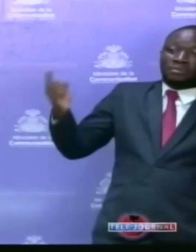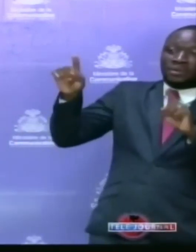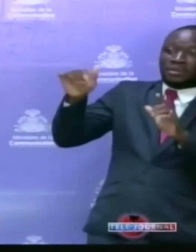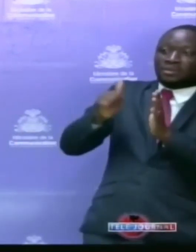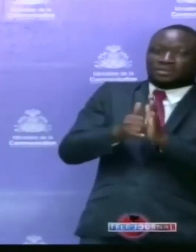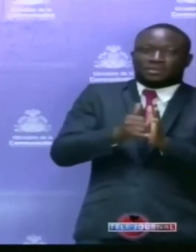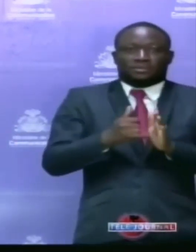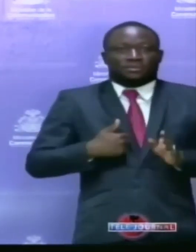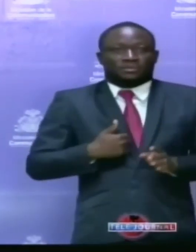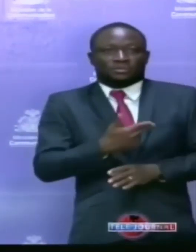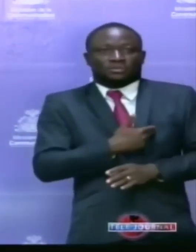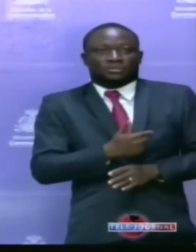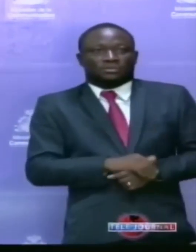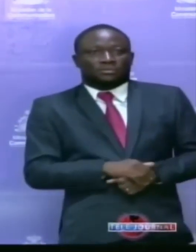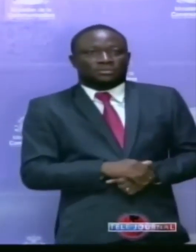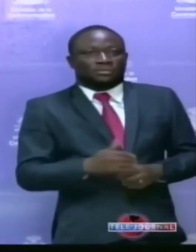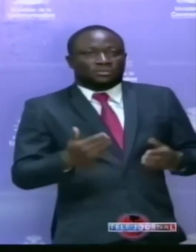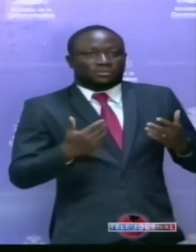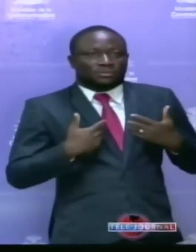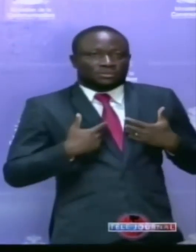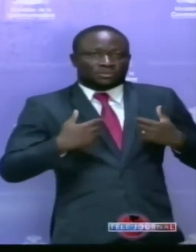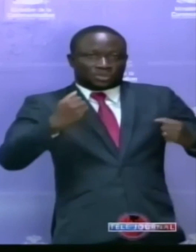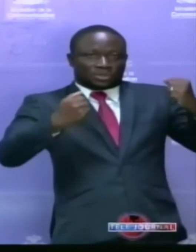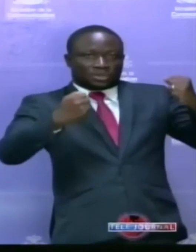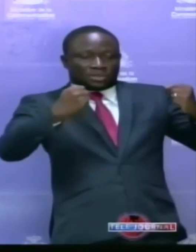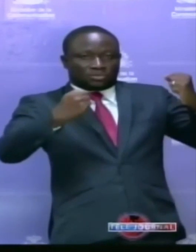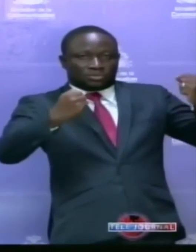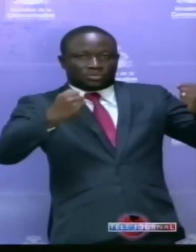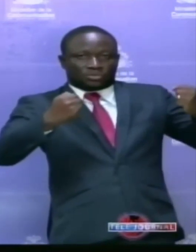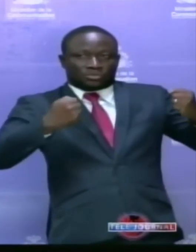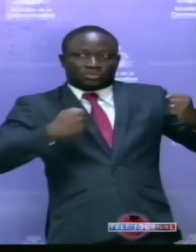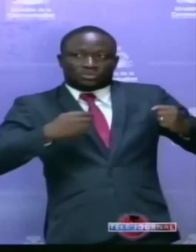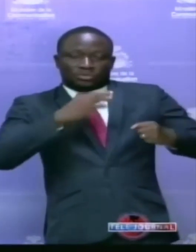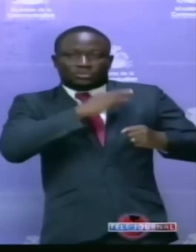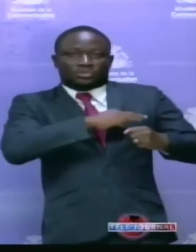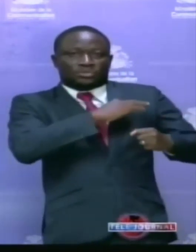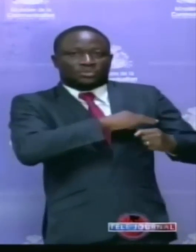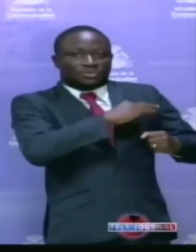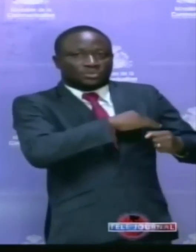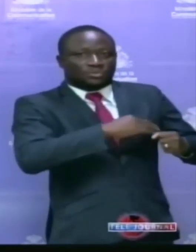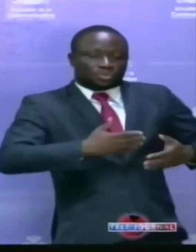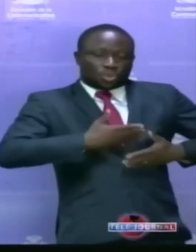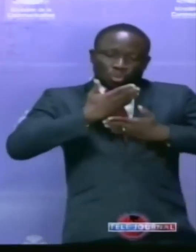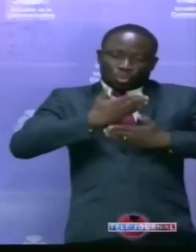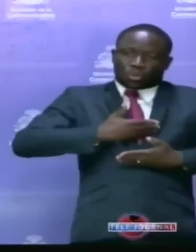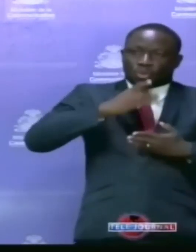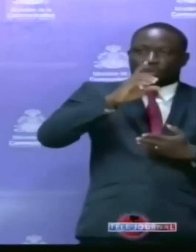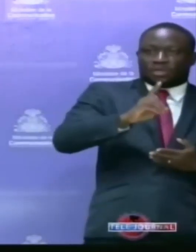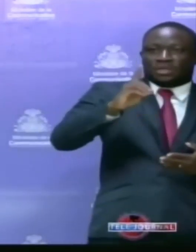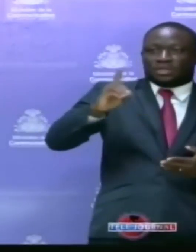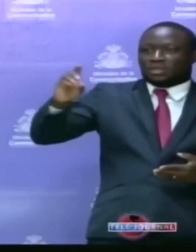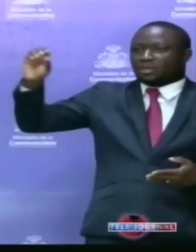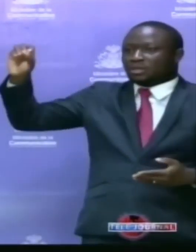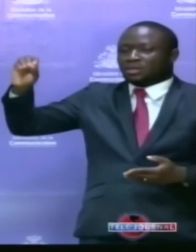mené, qui est camion, m'a profité de visiter de l'eau. Direction département